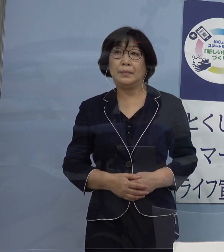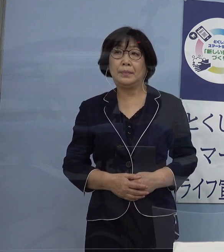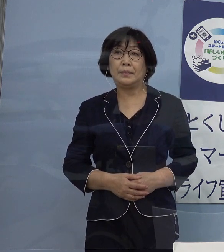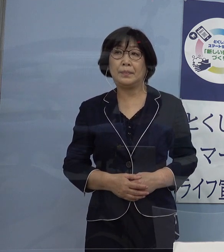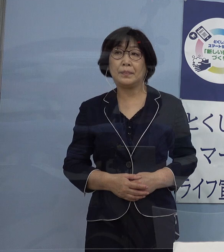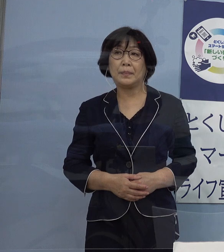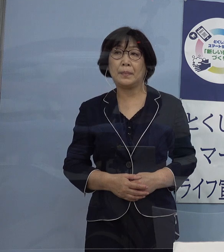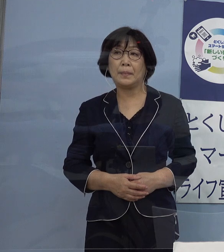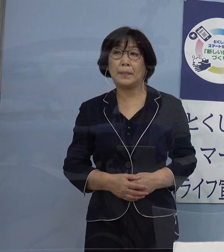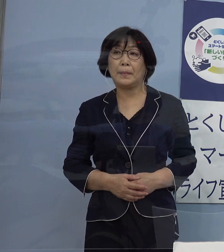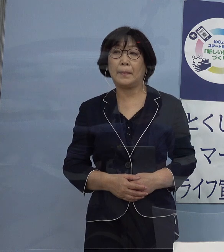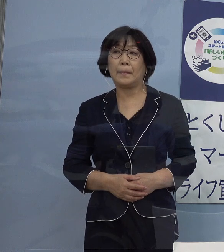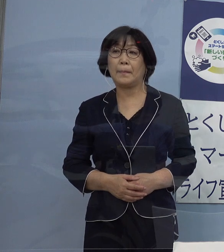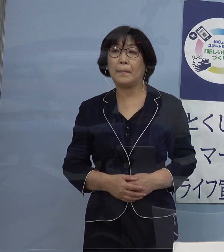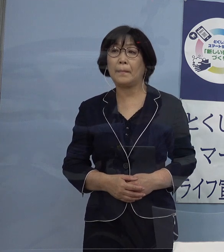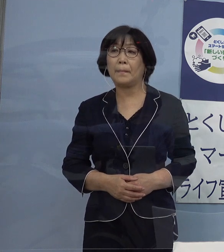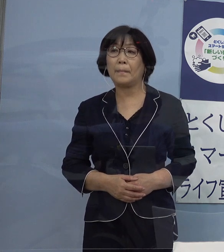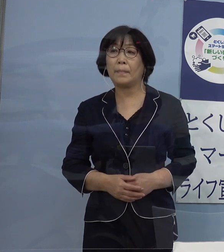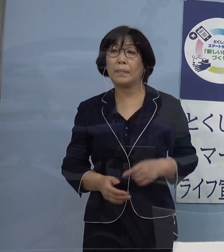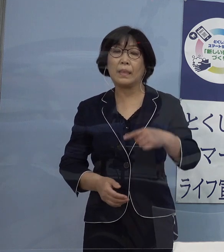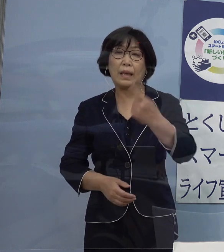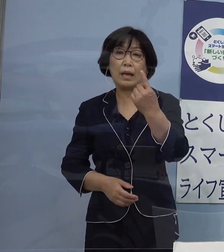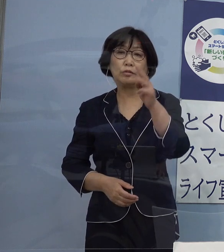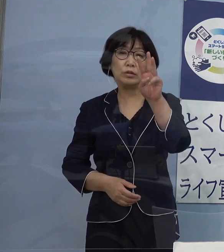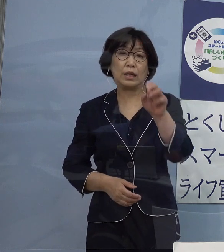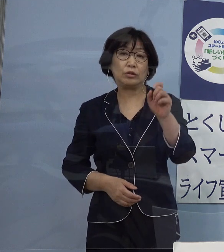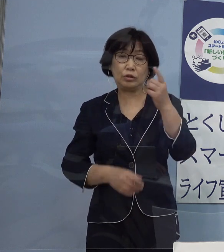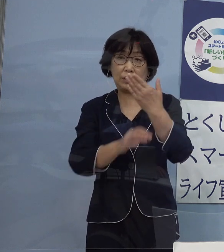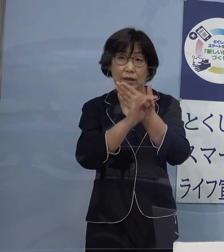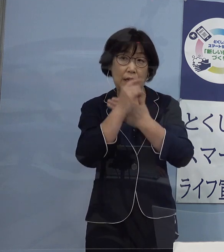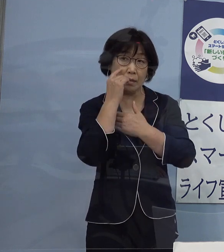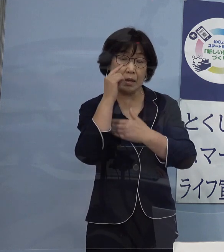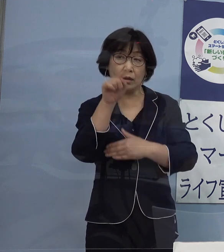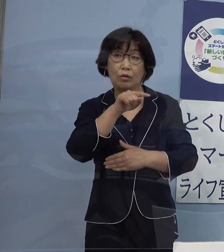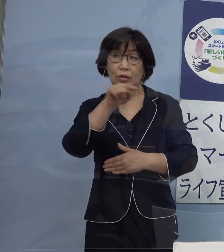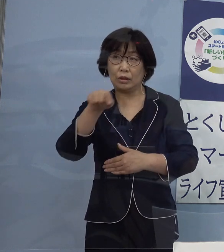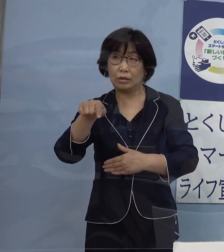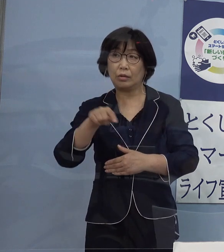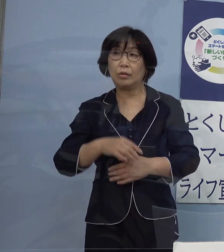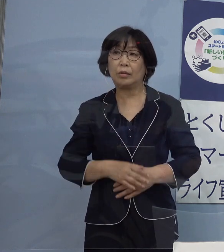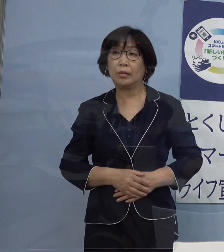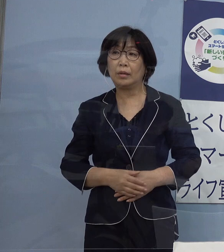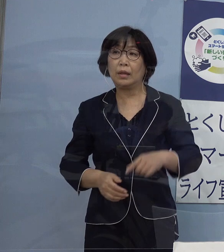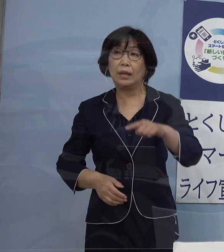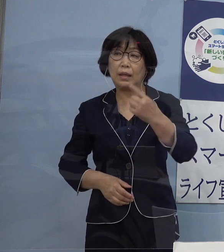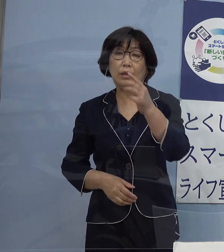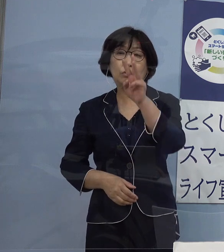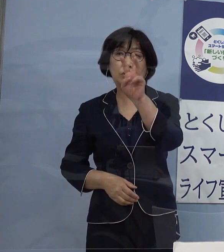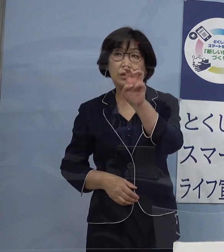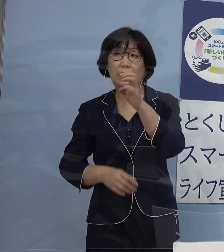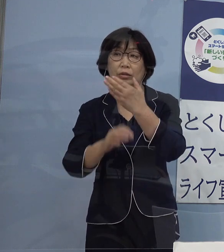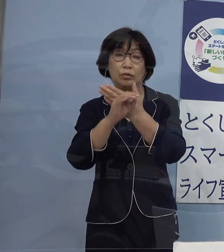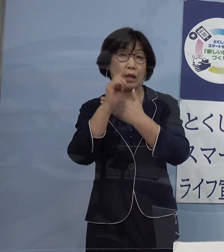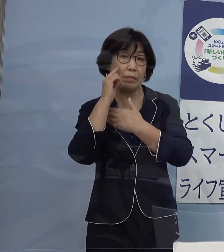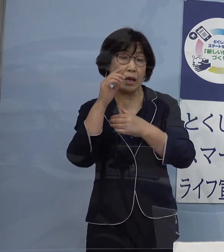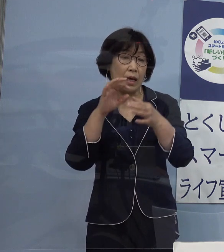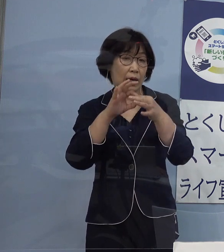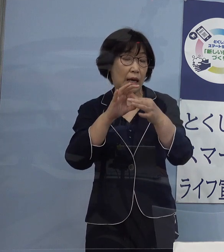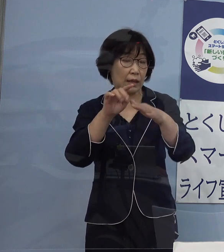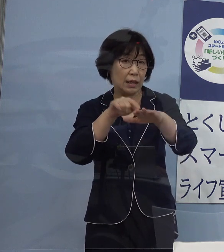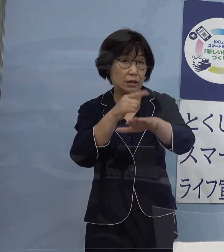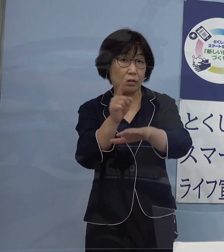者の方、はい、まず131例目の方なんですが、はい、この方130例目の方との関係性はどうなり